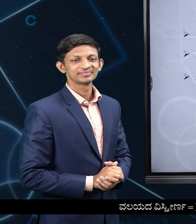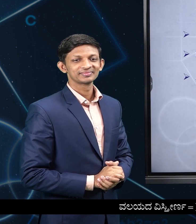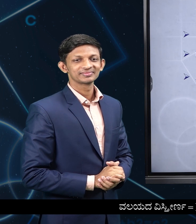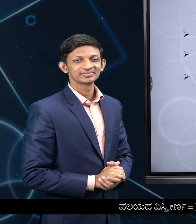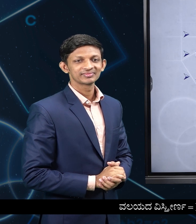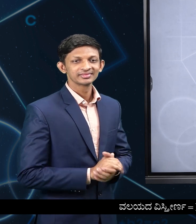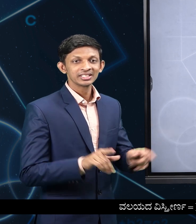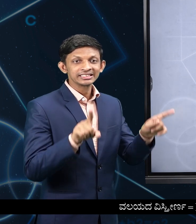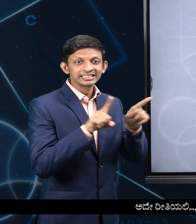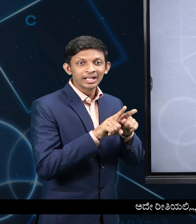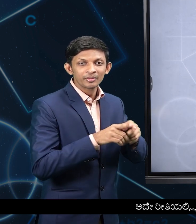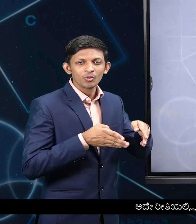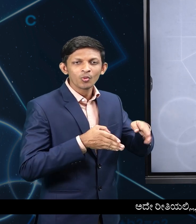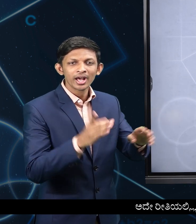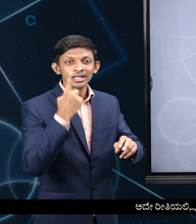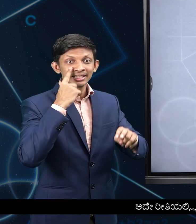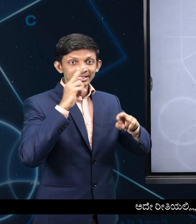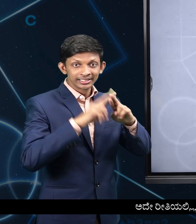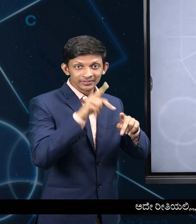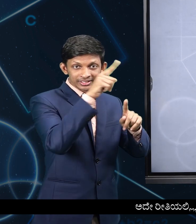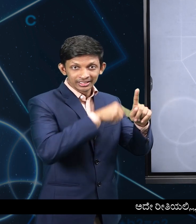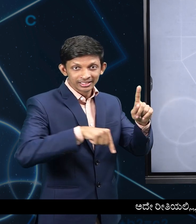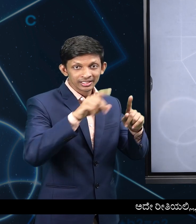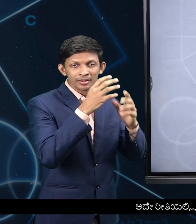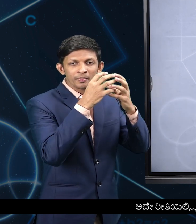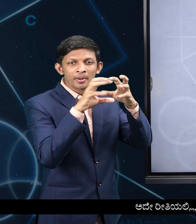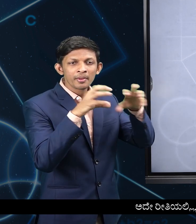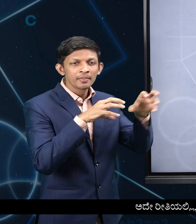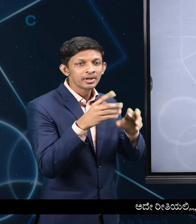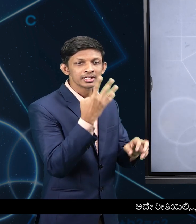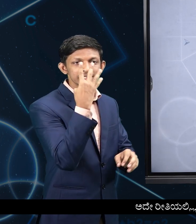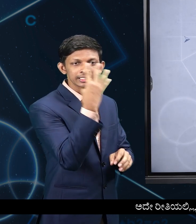ಘಟಕಗಳು. ಅದೇ ರೀತಿಯಲ್ಲಿ ವೃತ್ತವನ್ನು 4 ಸಮಾನ ವಲಯಗಳಾಗಿ ವಿಂಗಡಿಸಿದರೆ